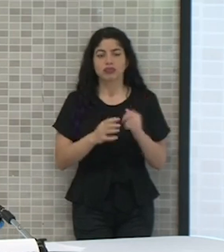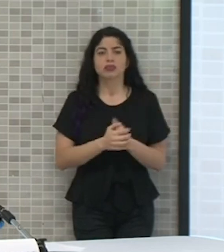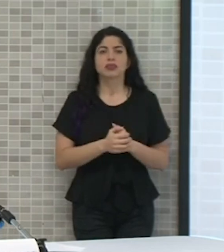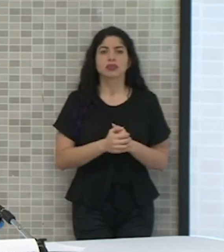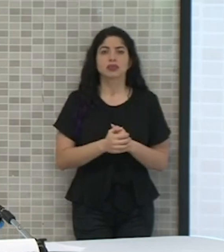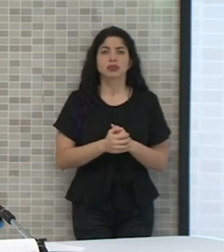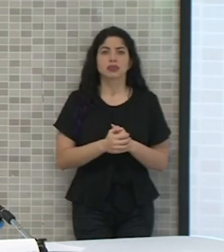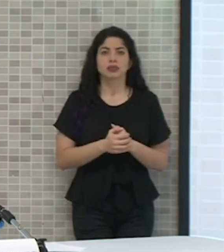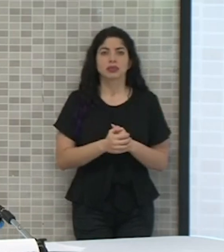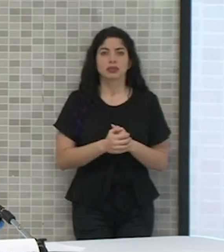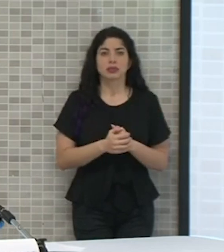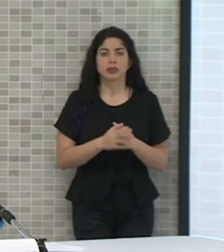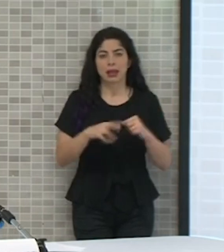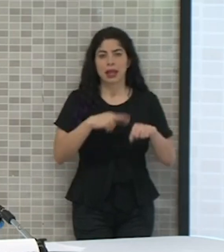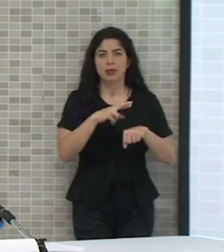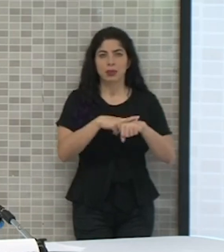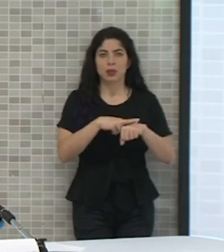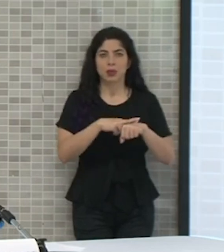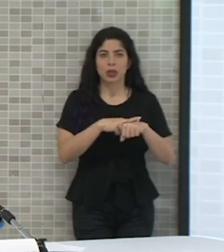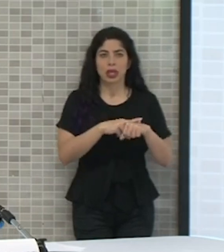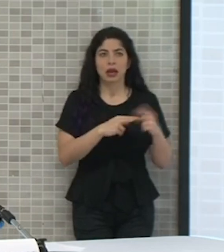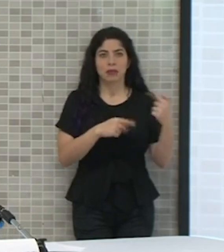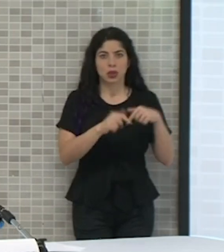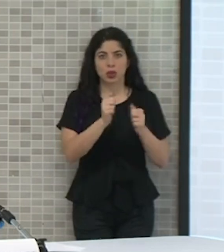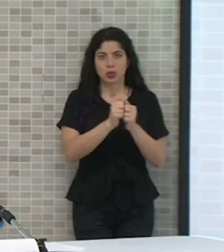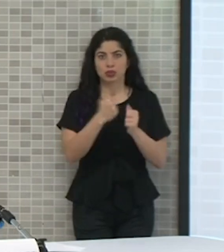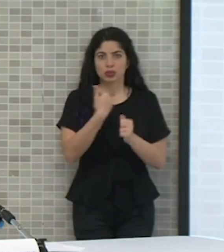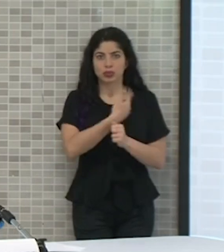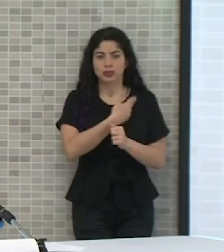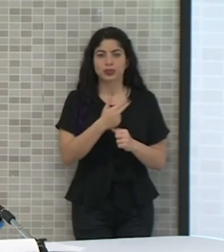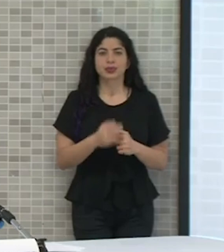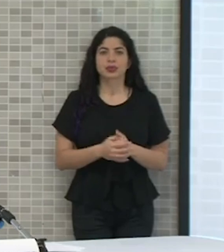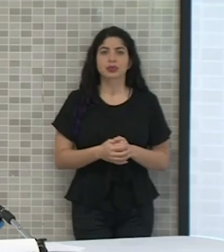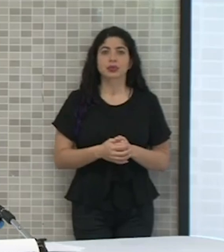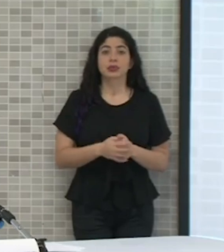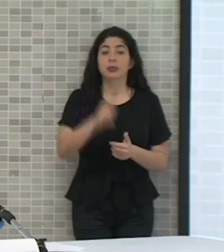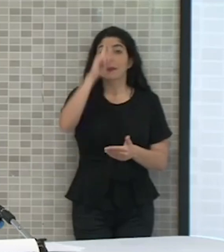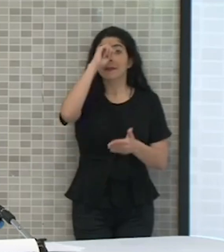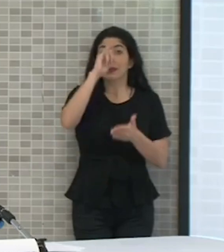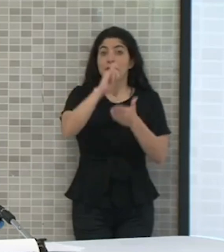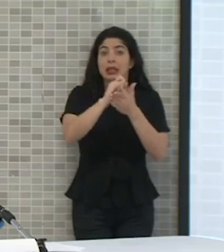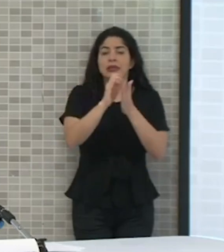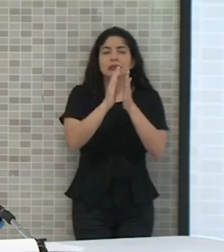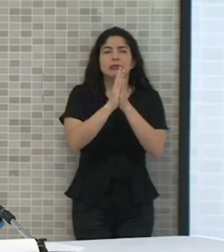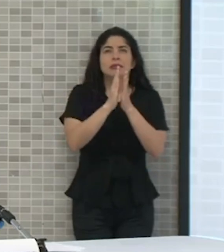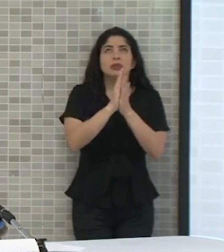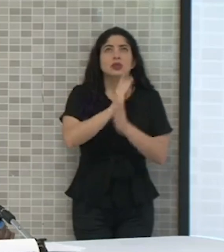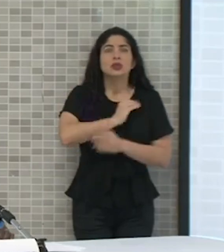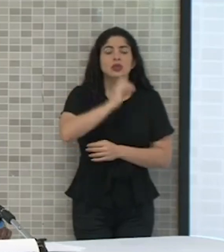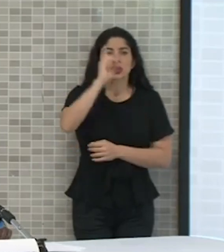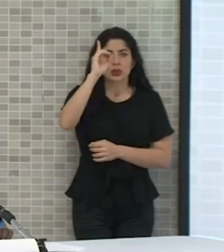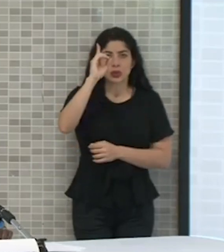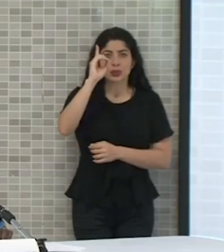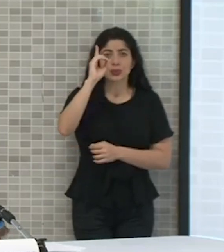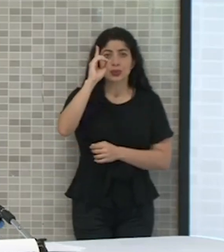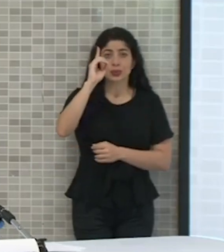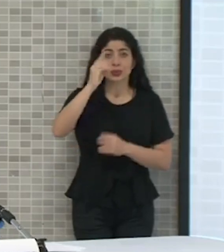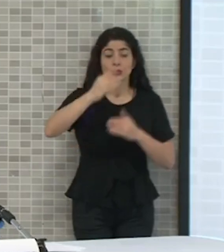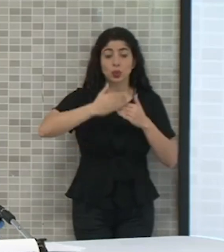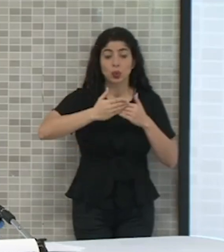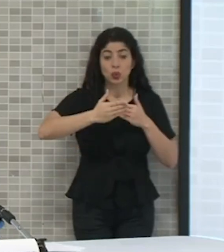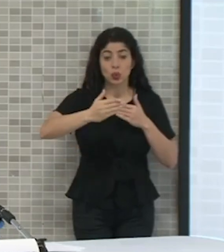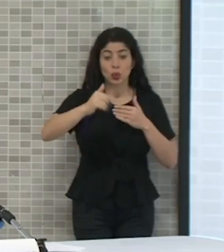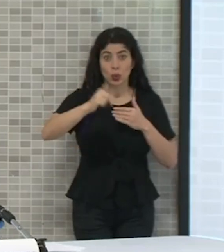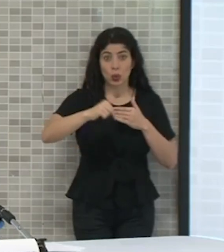diputadas de la República que nos acompañan. Por eso ruego a Dios que durante